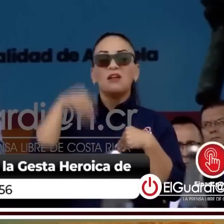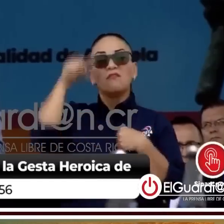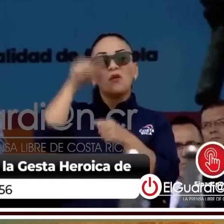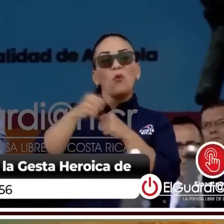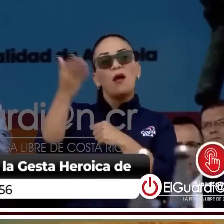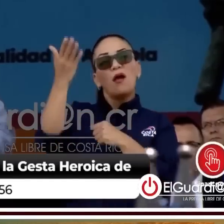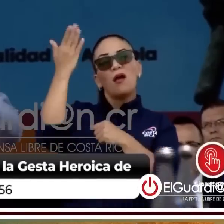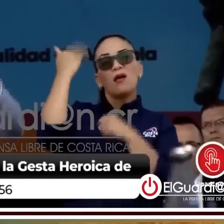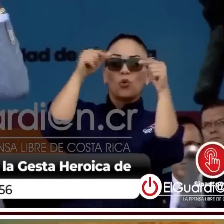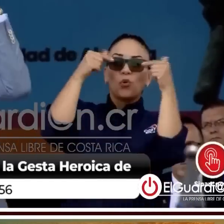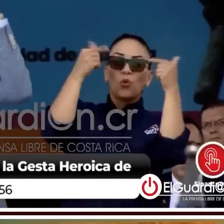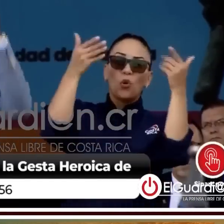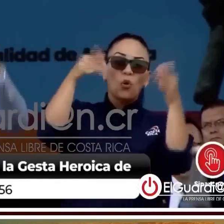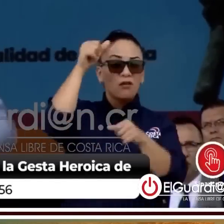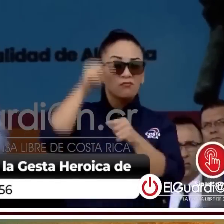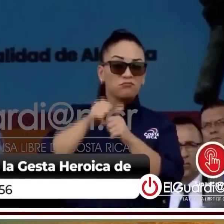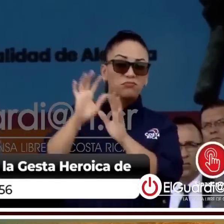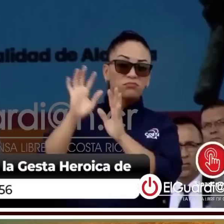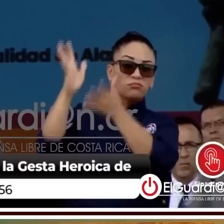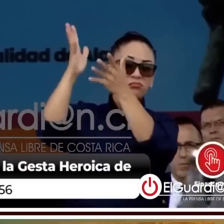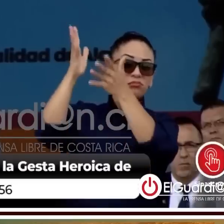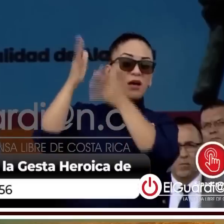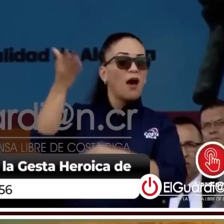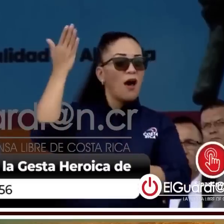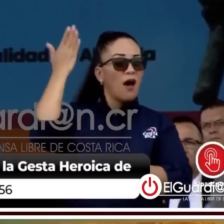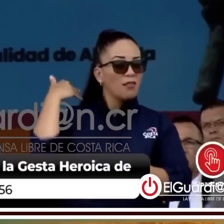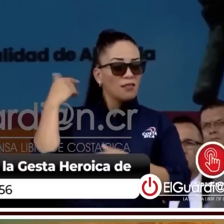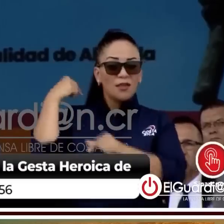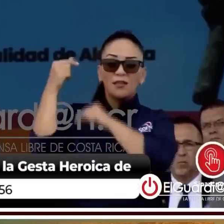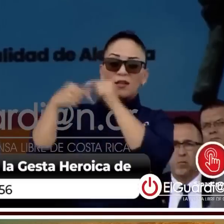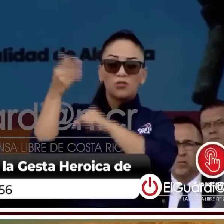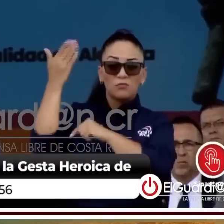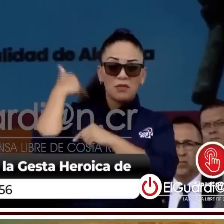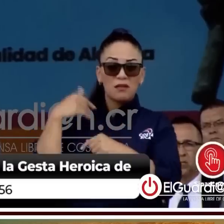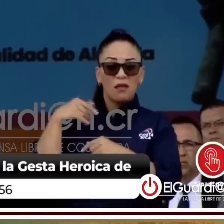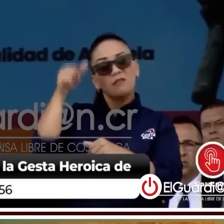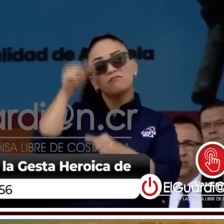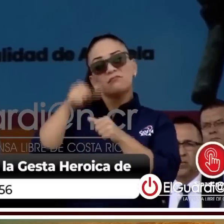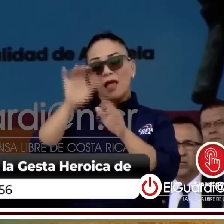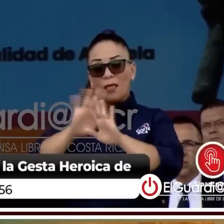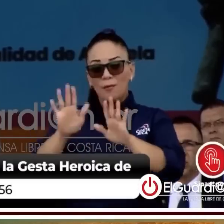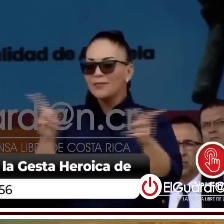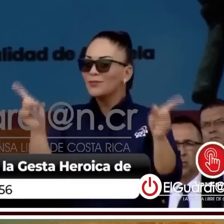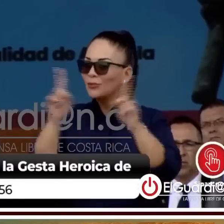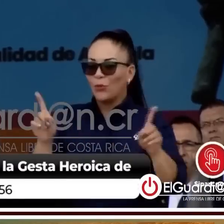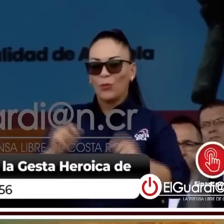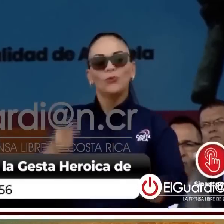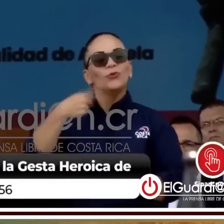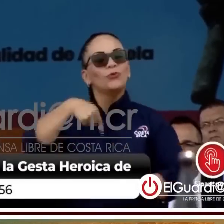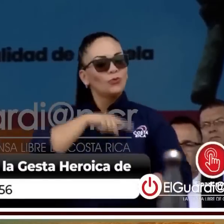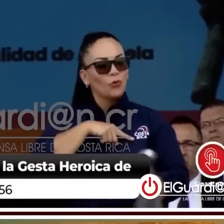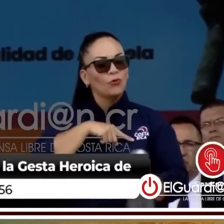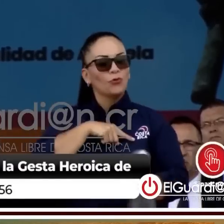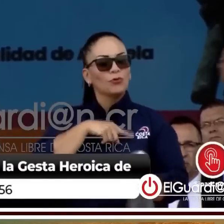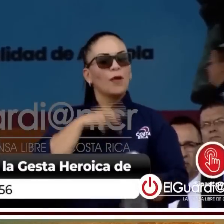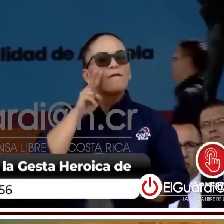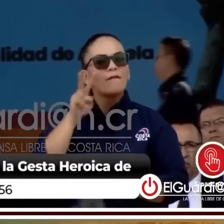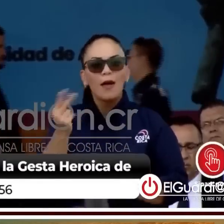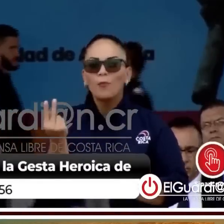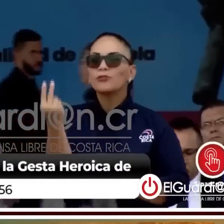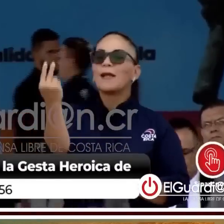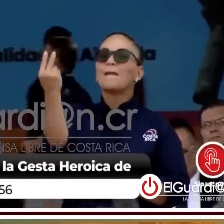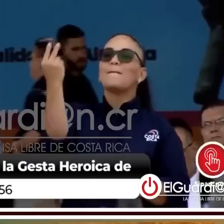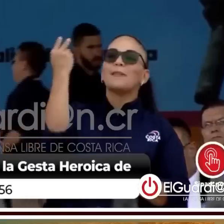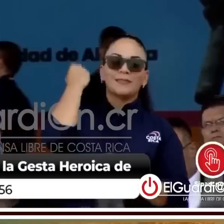la gloria de generaciones pasadas. Miremos hacia el pasado,